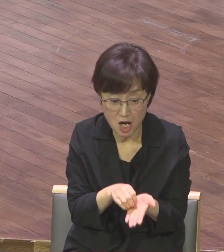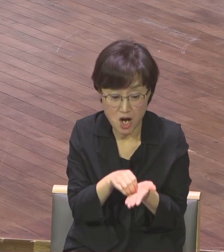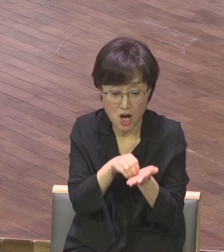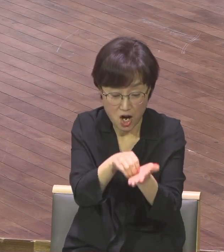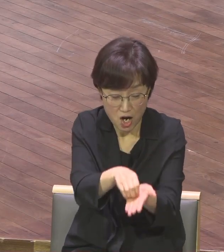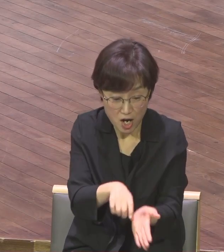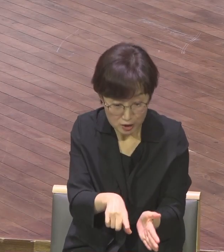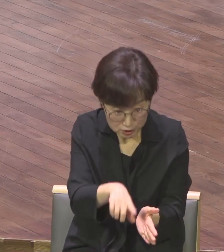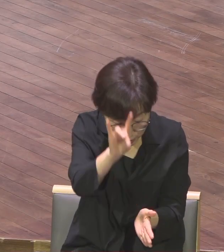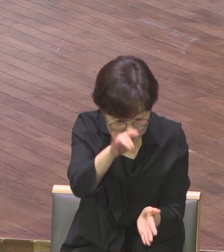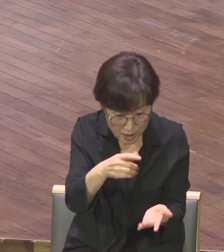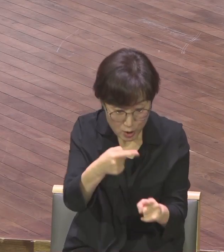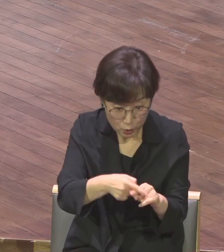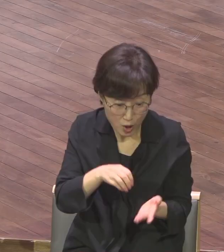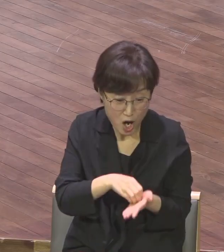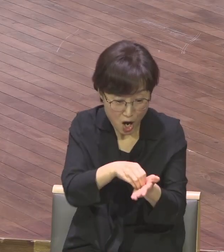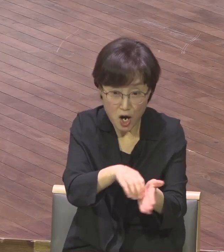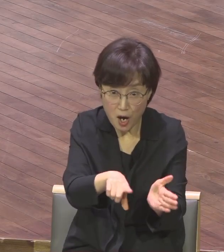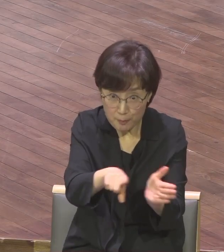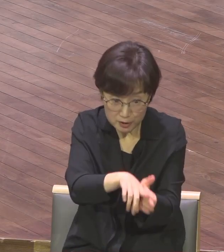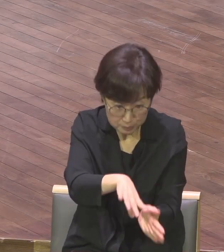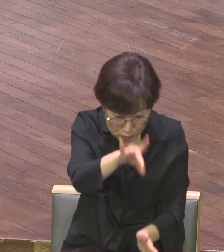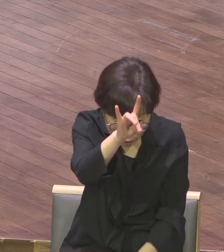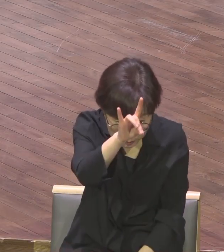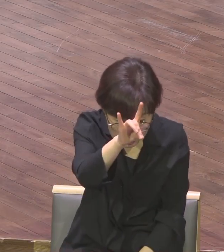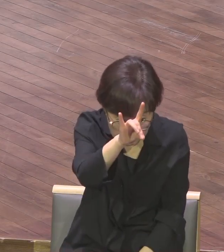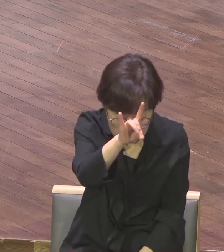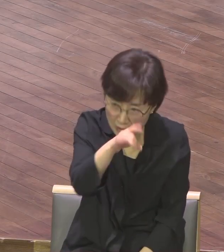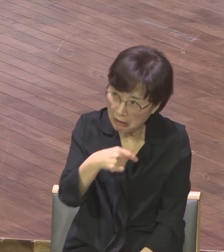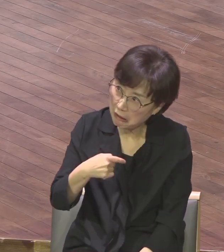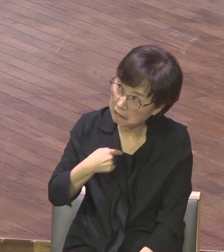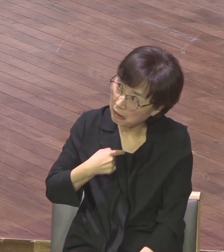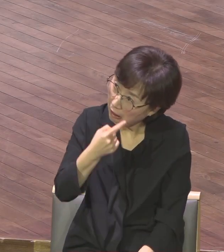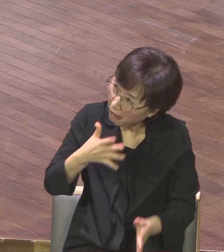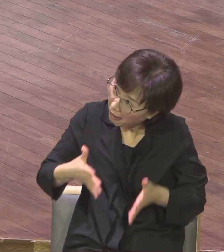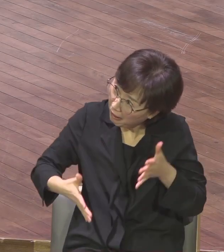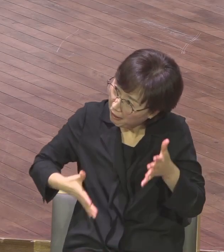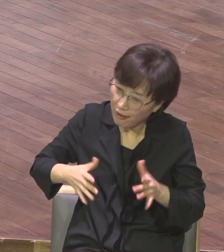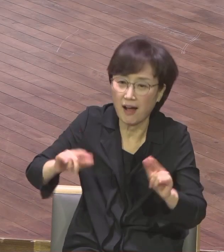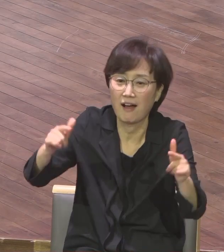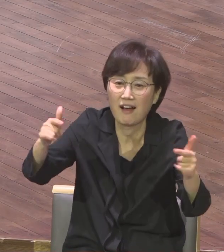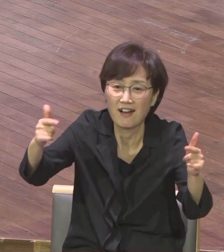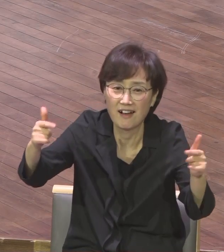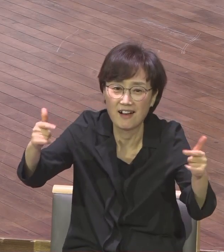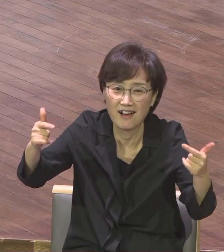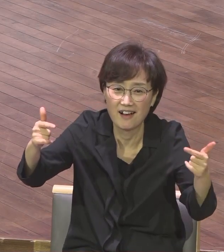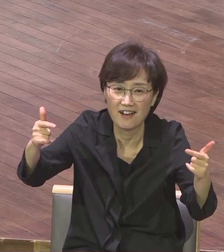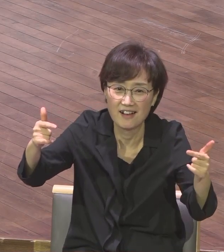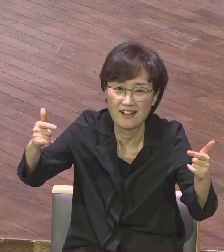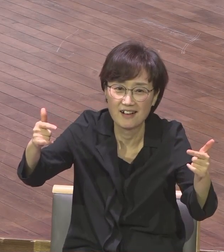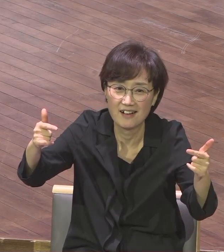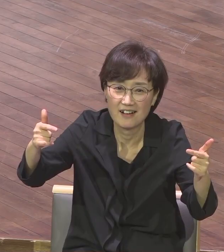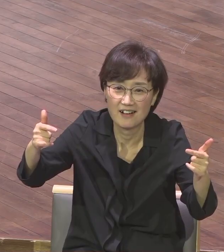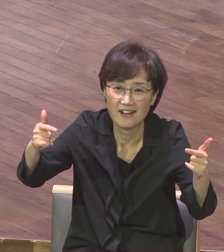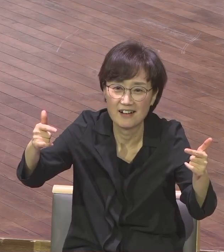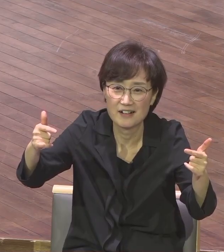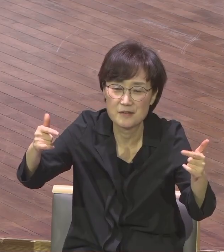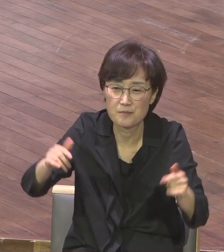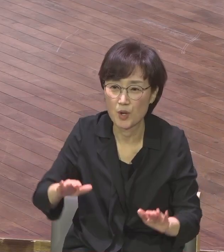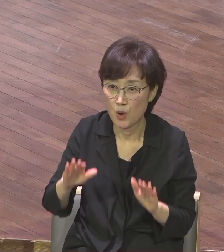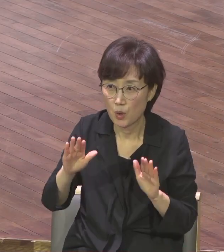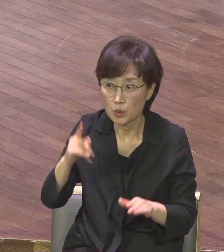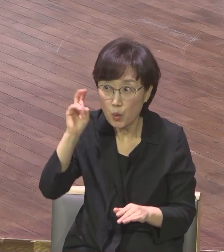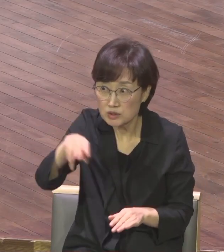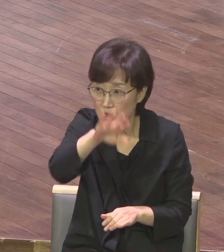믿었다고 예수 그리스도의 정인으로서의 삶을 사는 것이 어려운 게 아니에요. 여러분이 오늘 처음